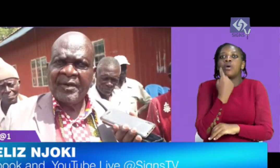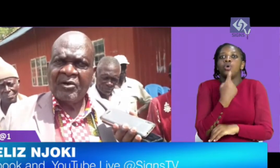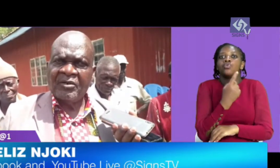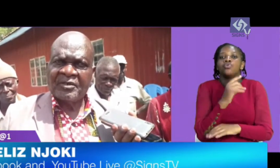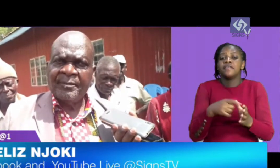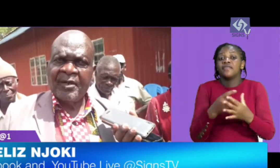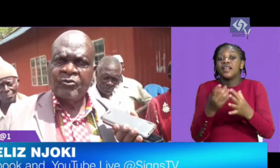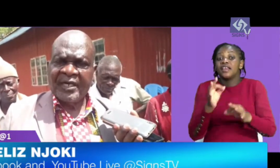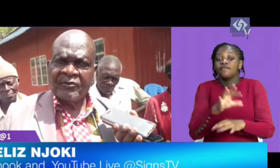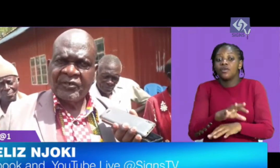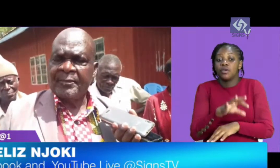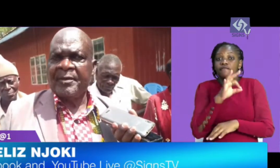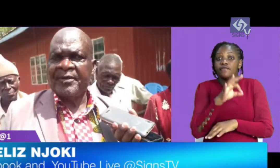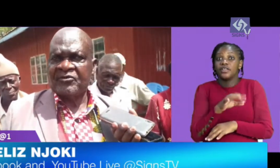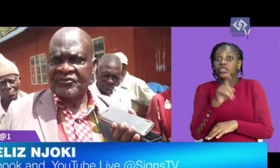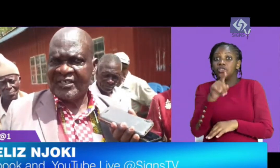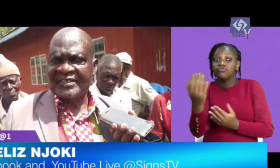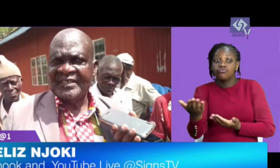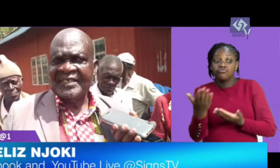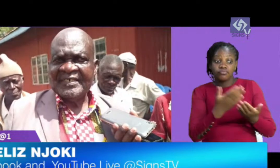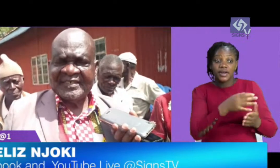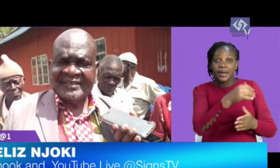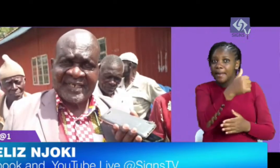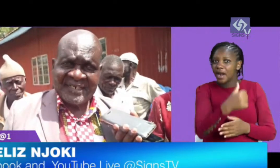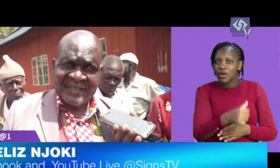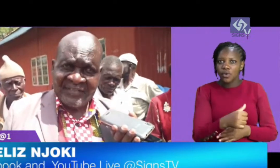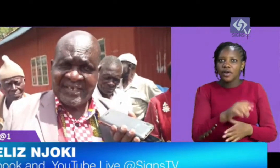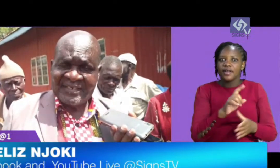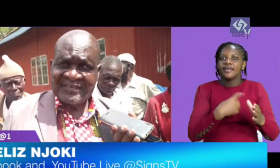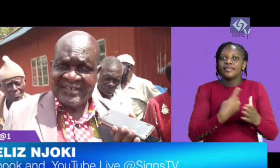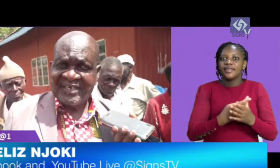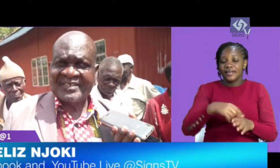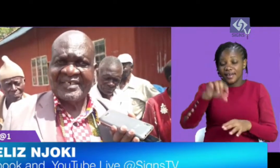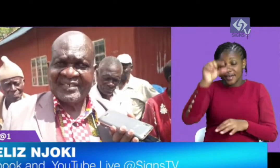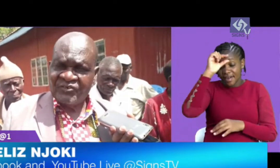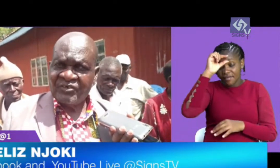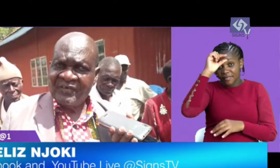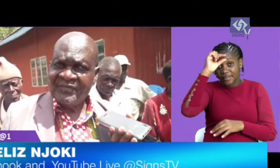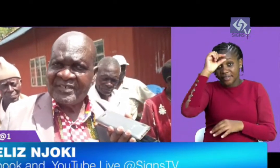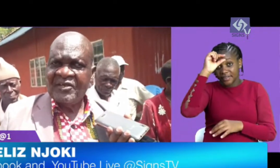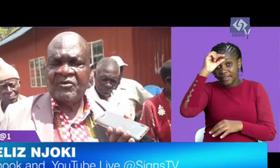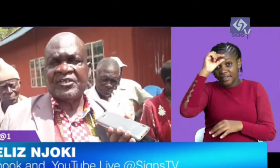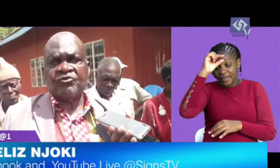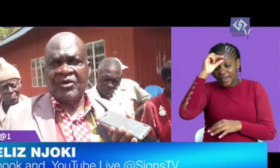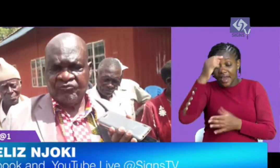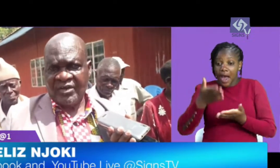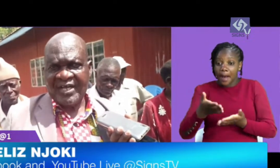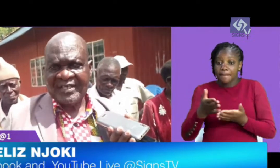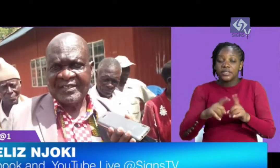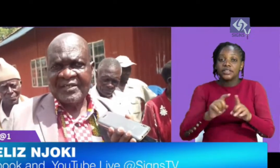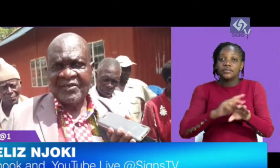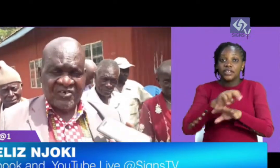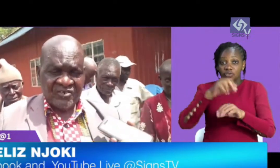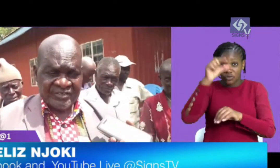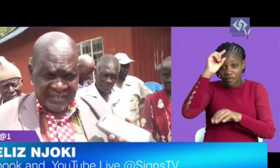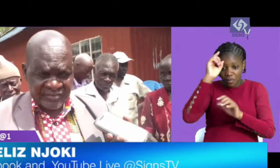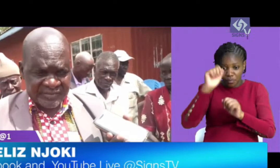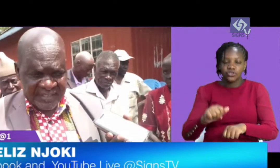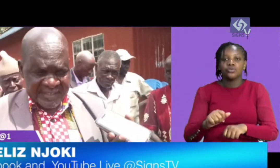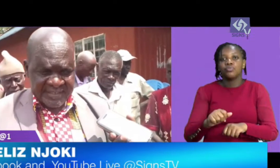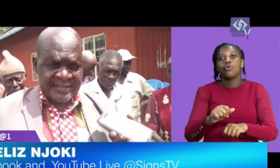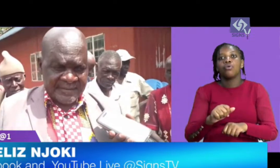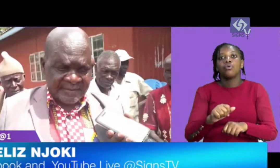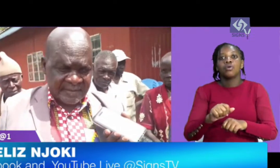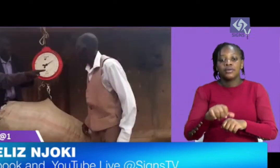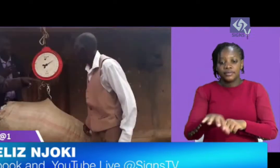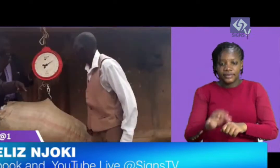wewe kama hujaleta pamba yako sasa, ni serikali ya Afrika na serikali ya national government watachukua hatua. Jairo